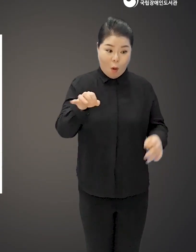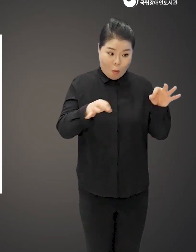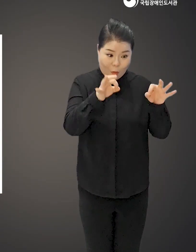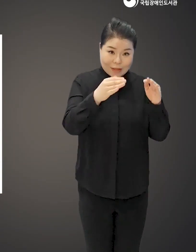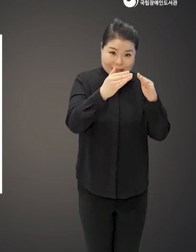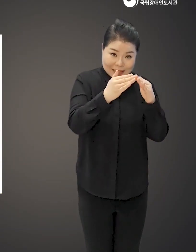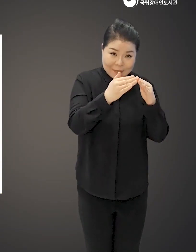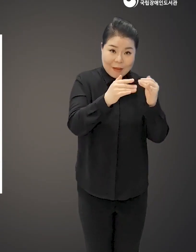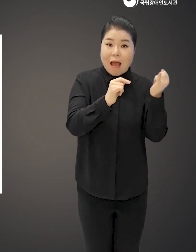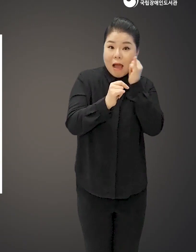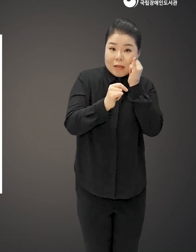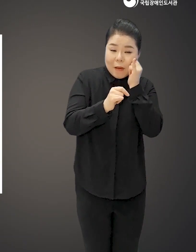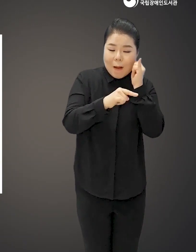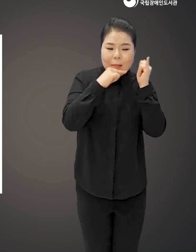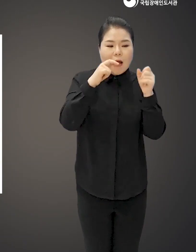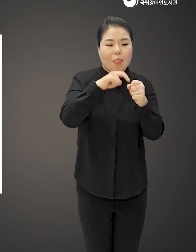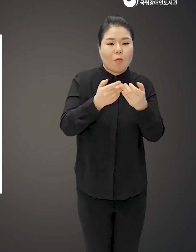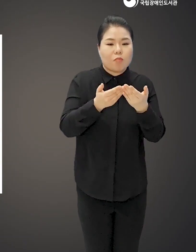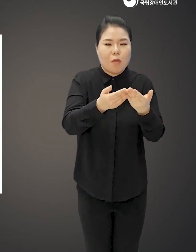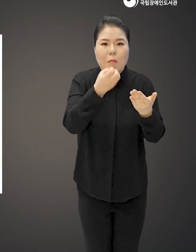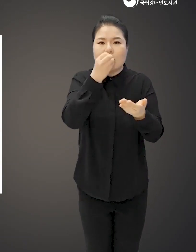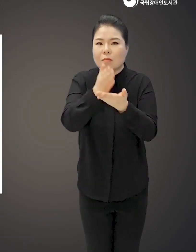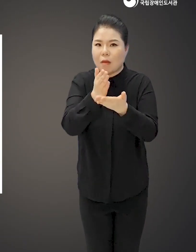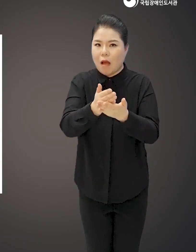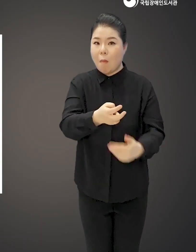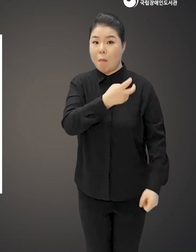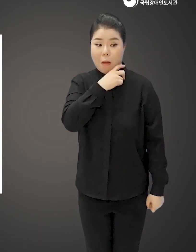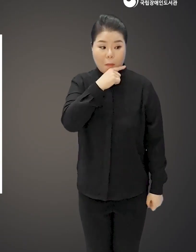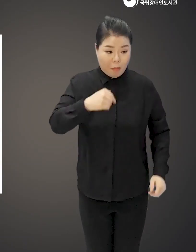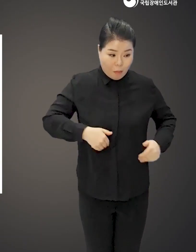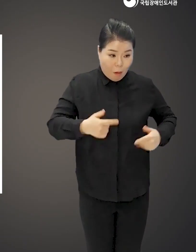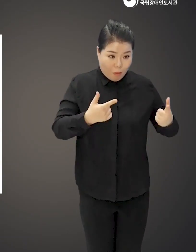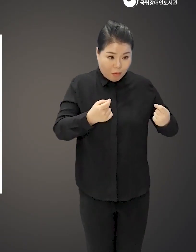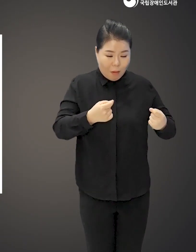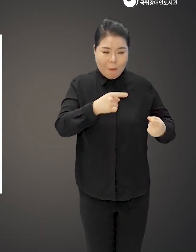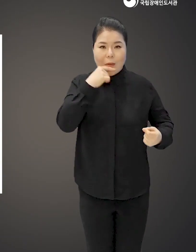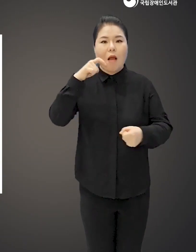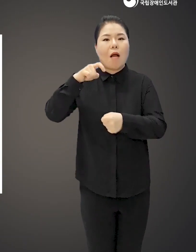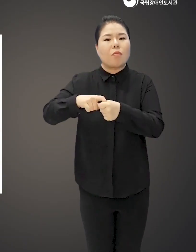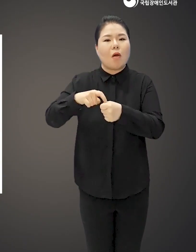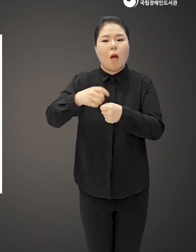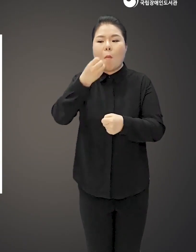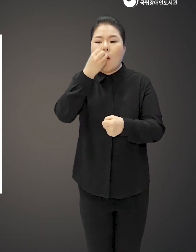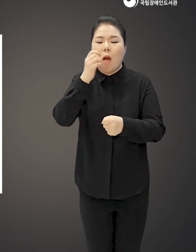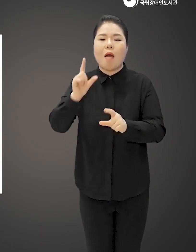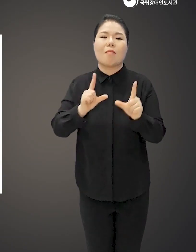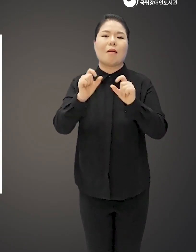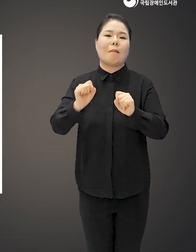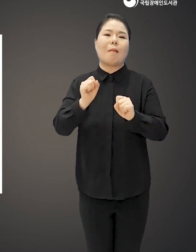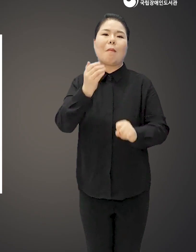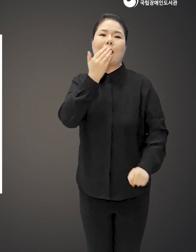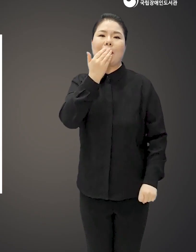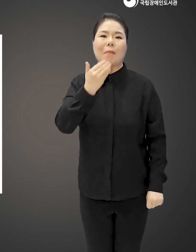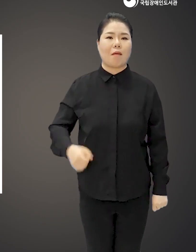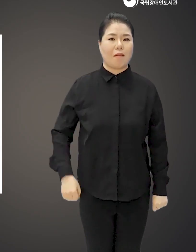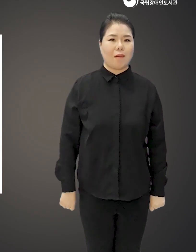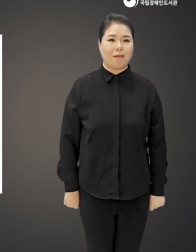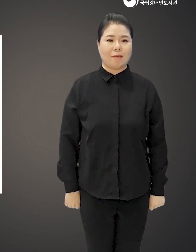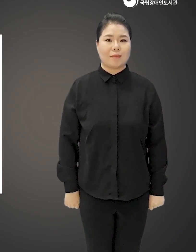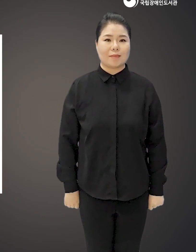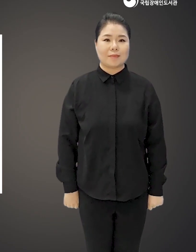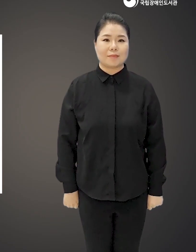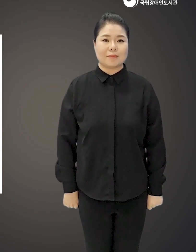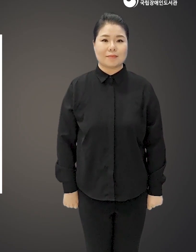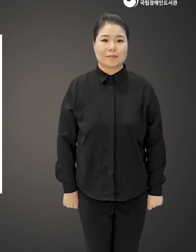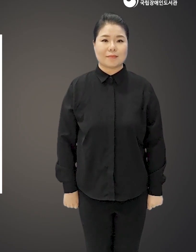너 수선집 아줌마가 빨간 떡 주면 절대 먹지 마라. 뱀파이어한테 피가 필요한 것처럼 아줌마도 그 빨간 피 인절미를 꼭